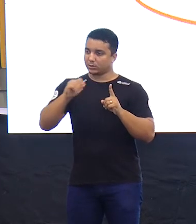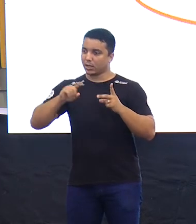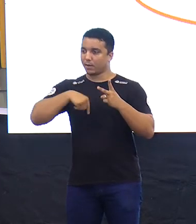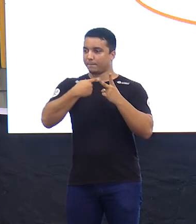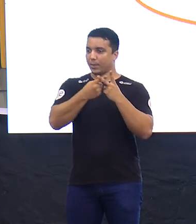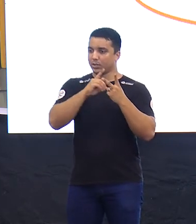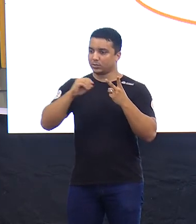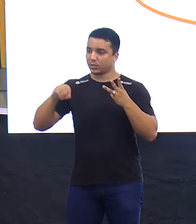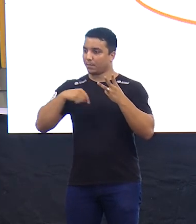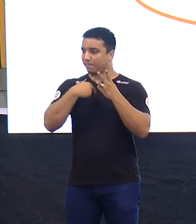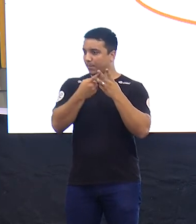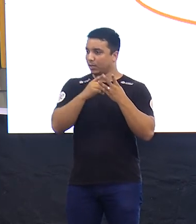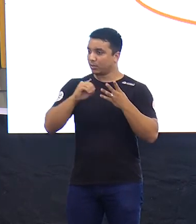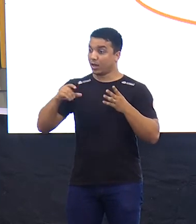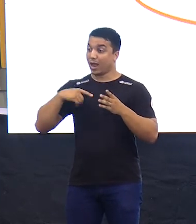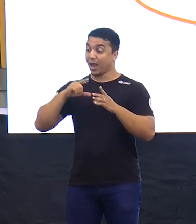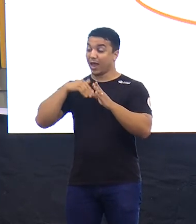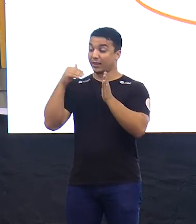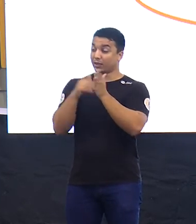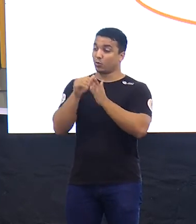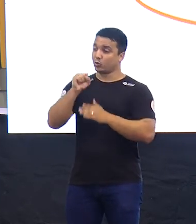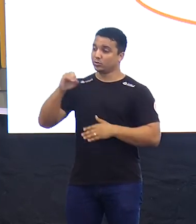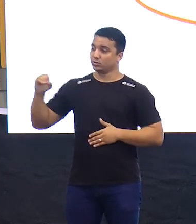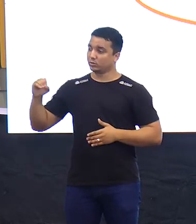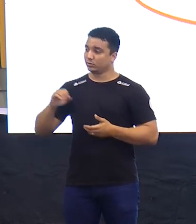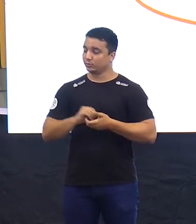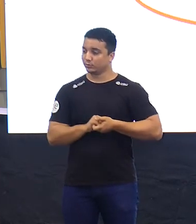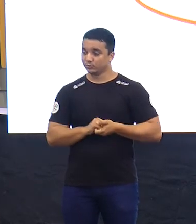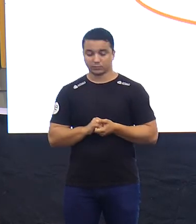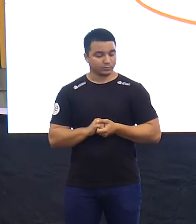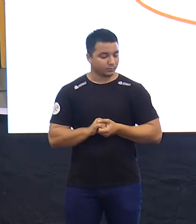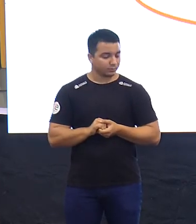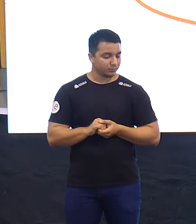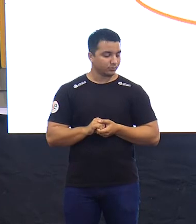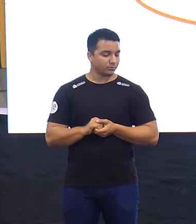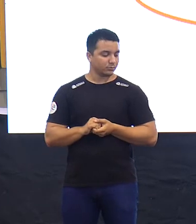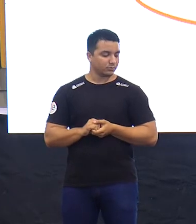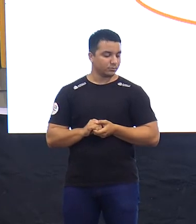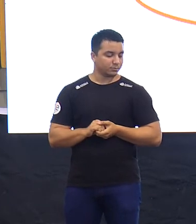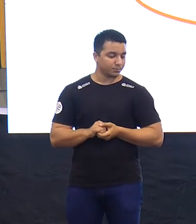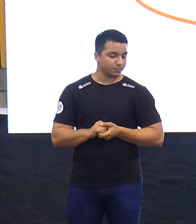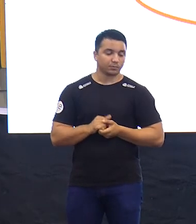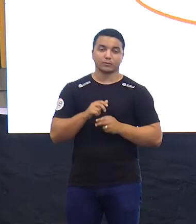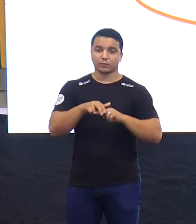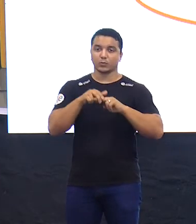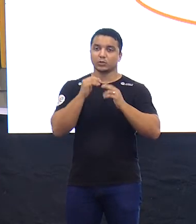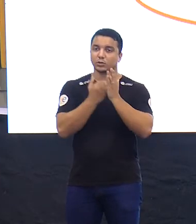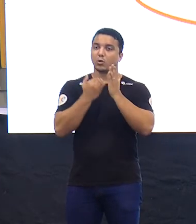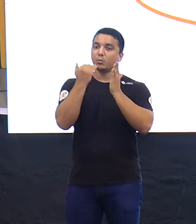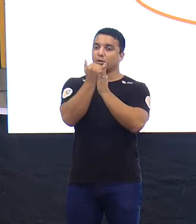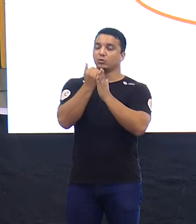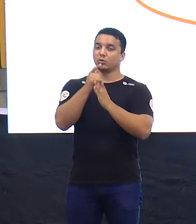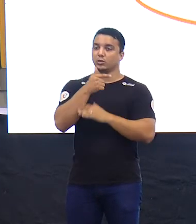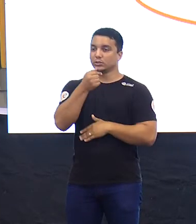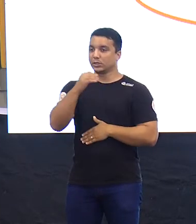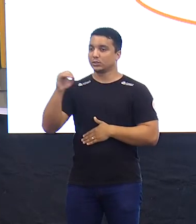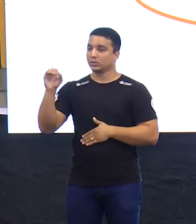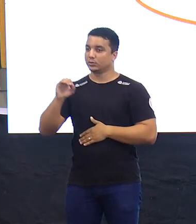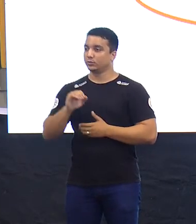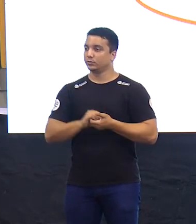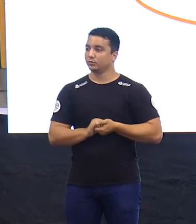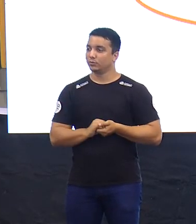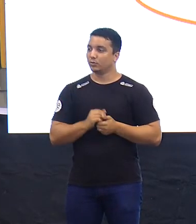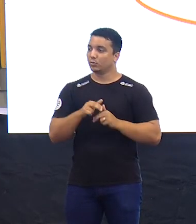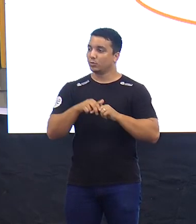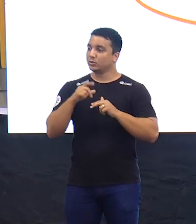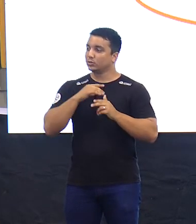foi para 800. Se ele era 100 e ele foi para 800, então ele aumentou 700.